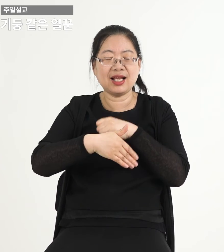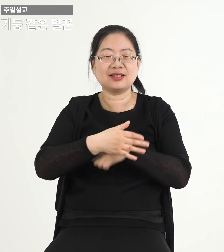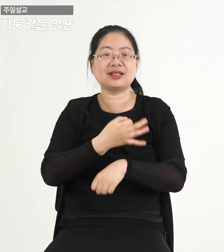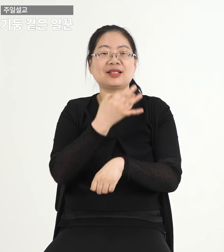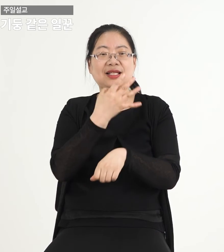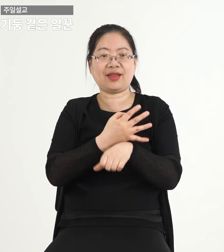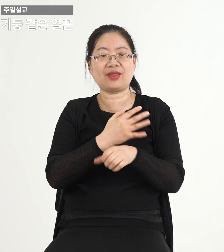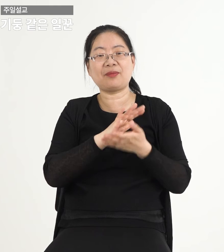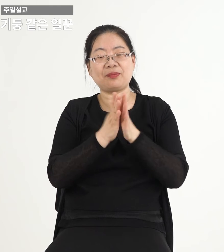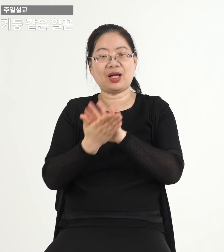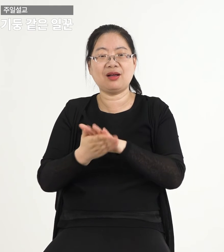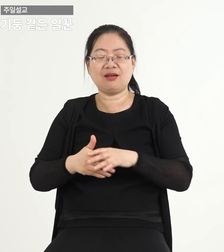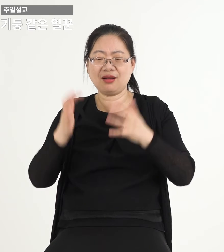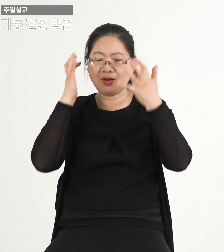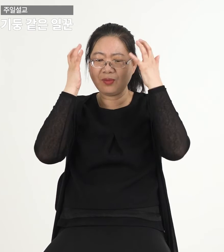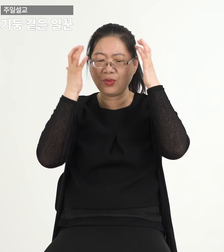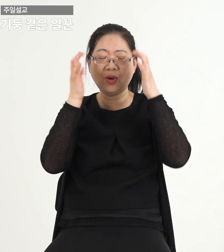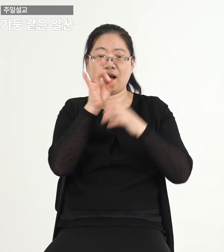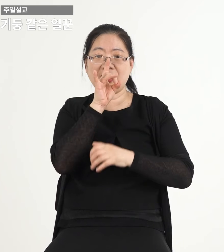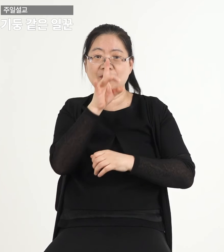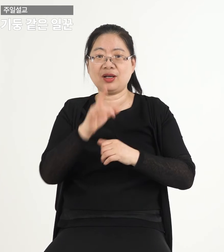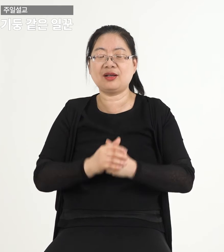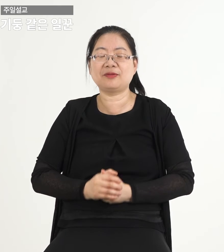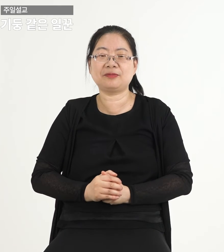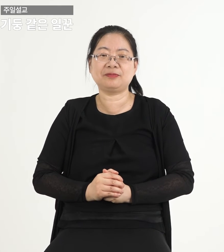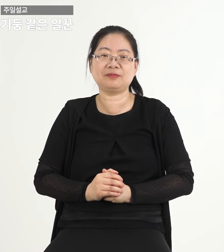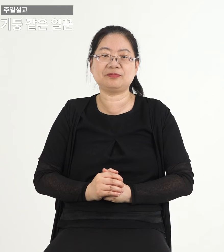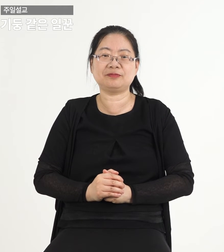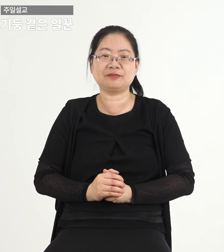없어요. 복잡해가지고 그렇게 살 수가 없어요.